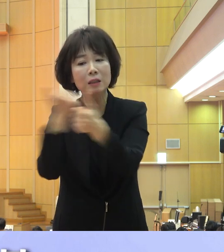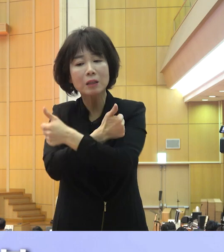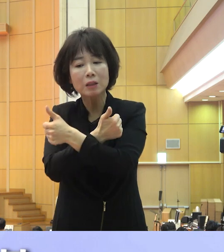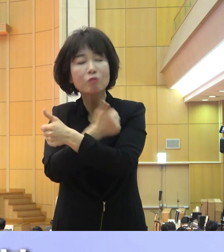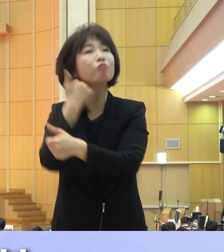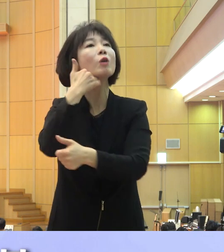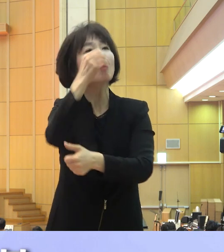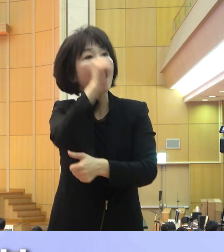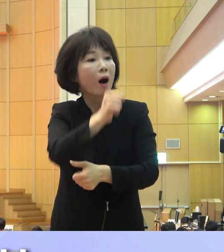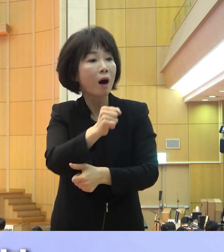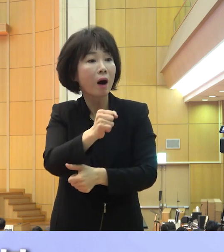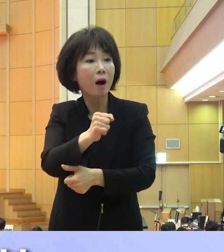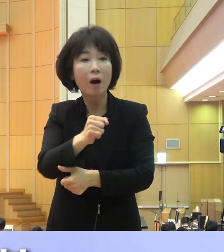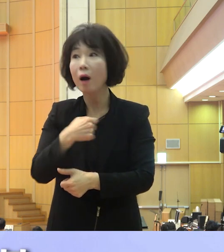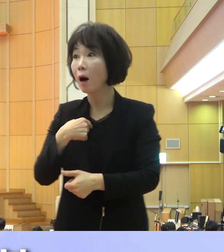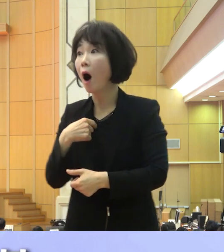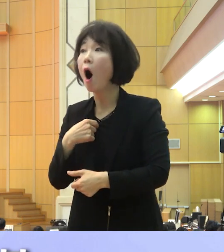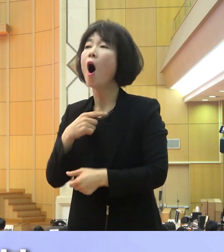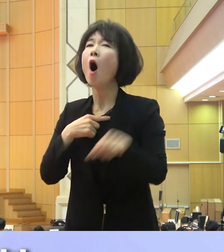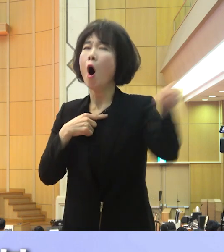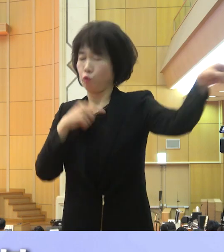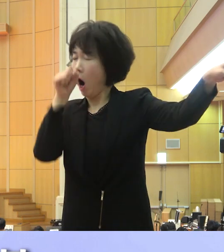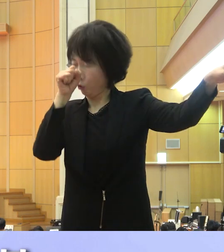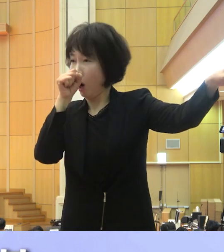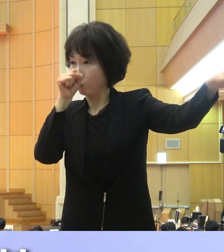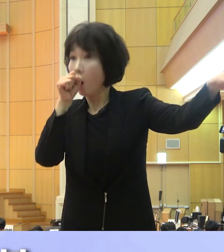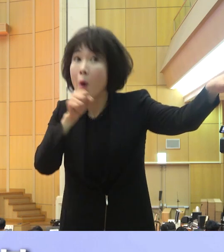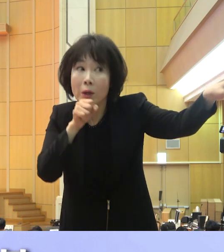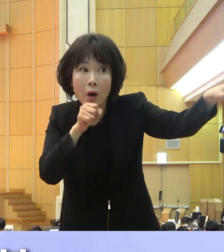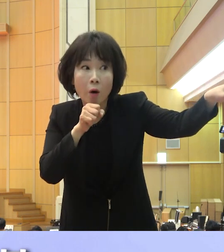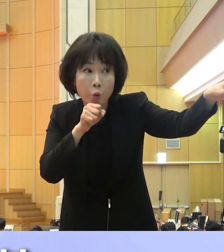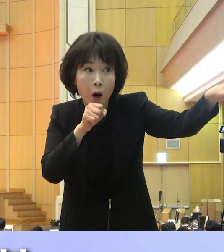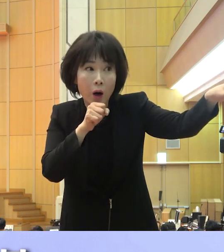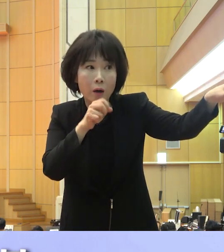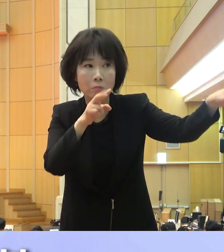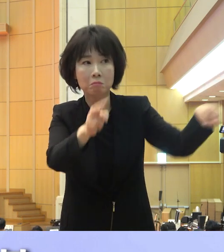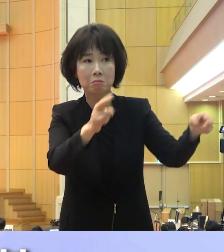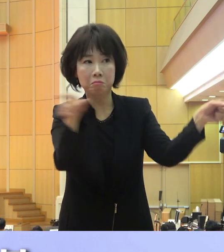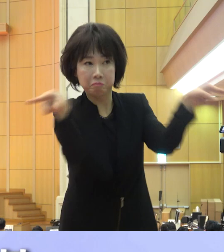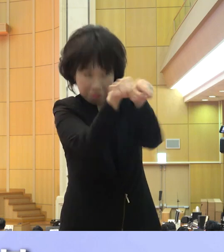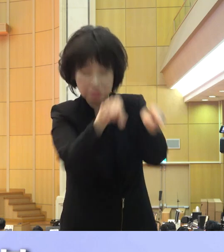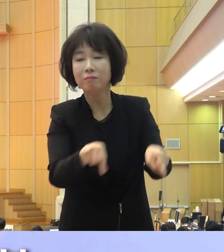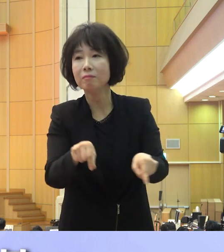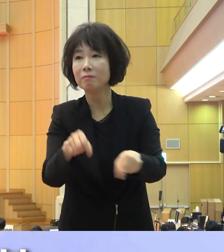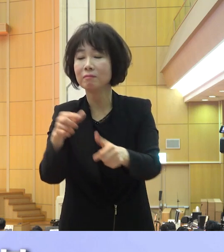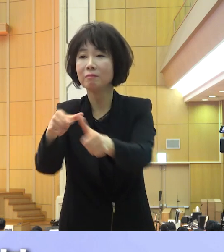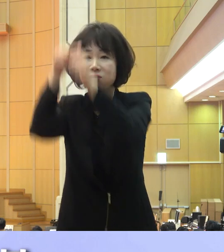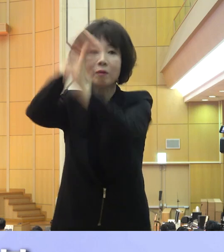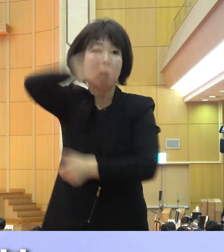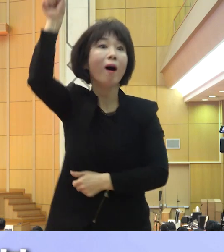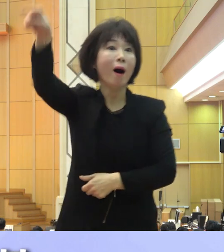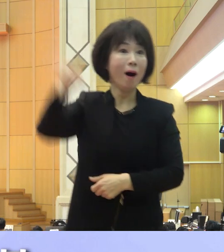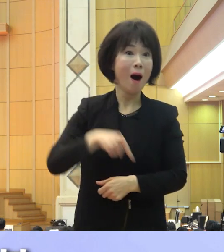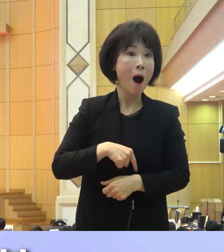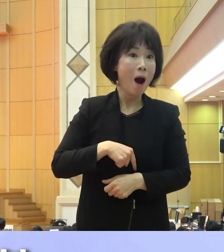것 같던데요. 그래서 그분도 됐답니다. 이게 대단합니다. 예수님